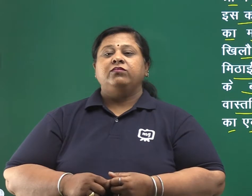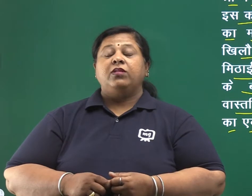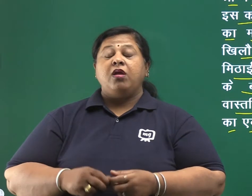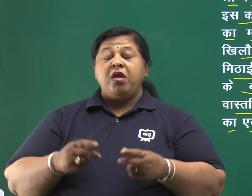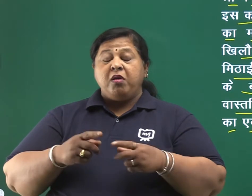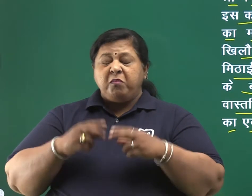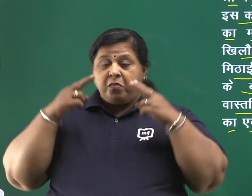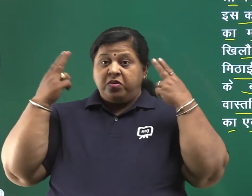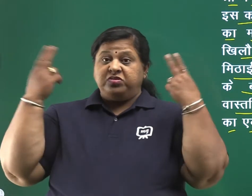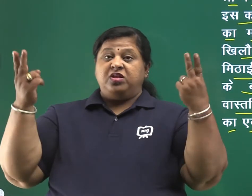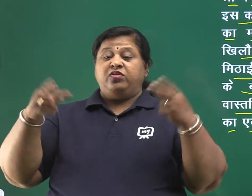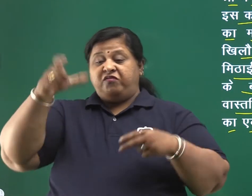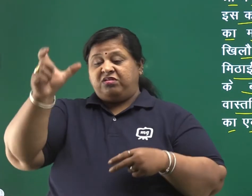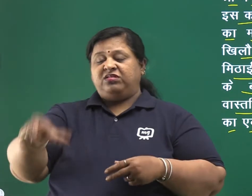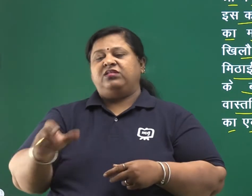एक प्रसिद्ध व्यक्ति था,